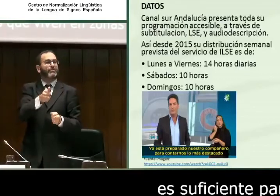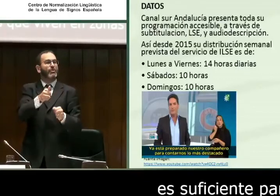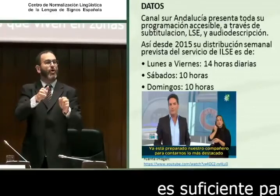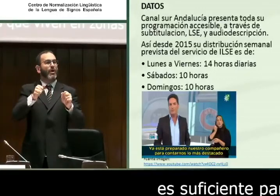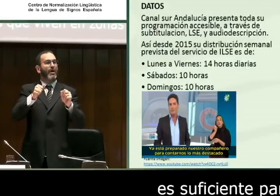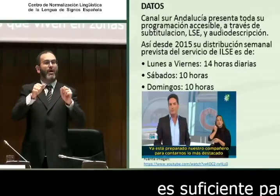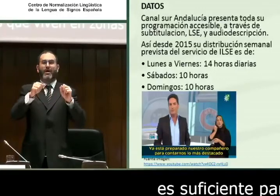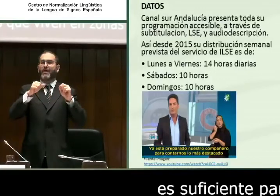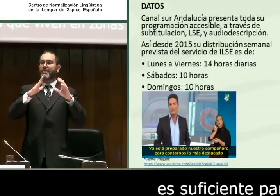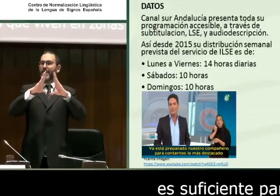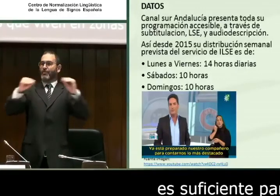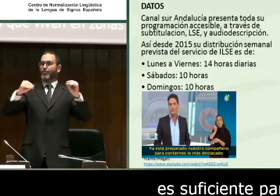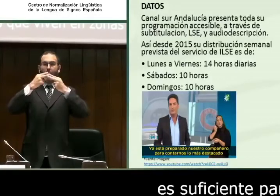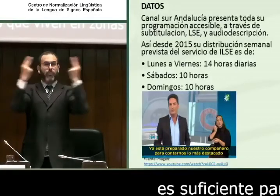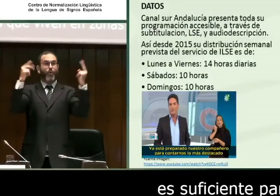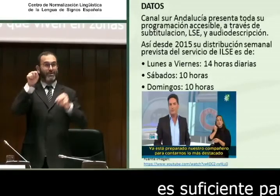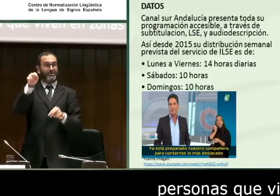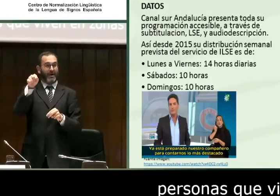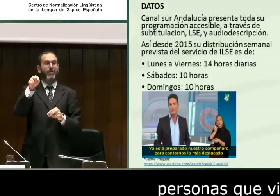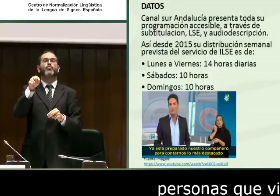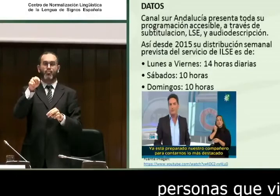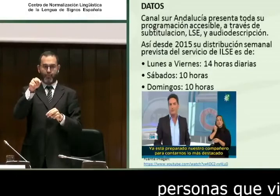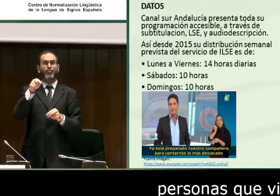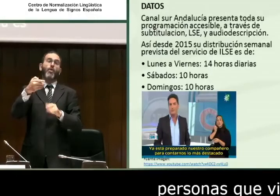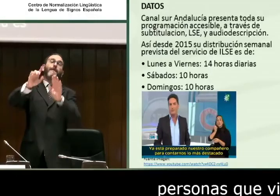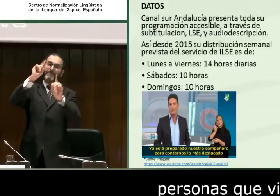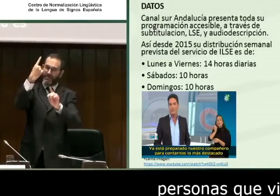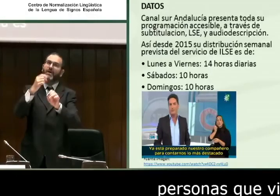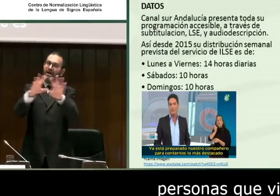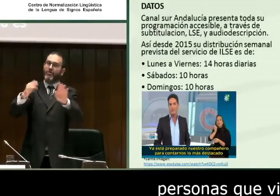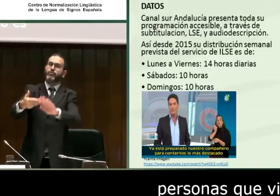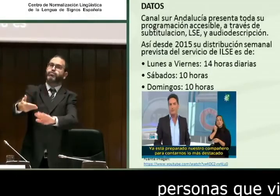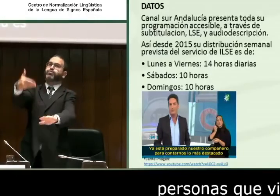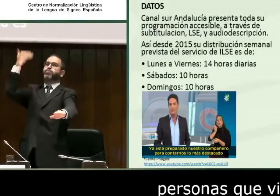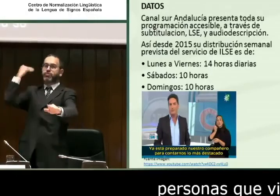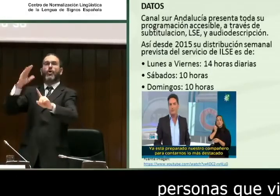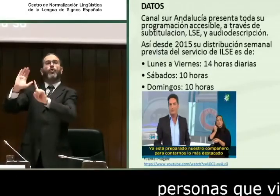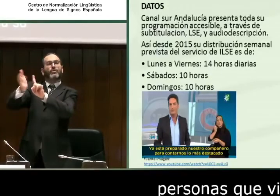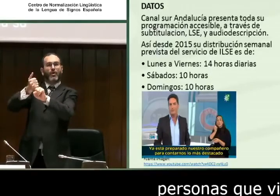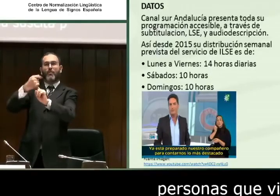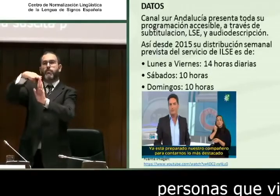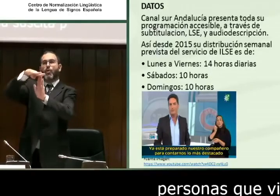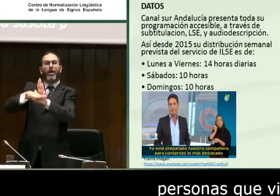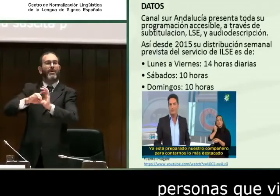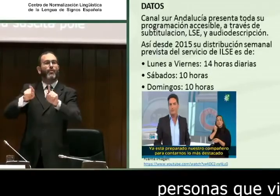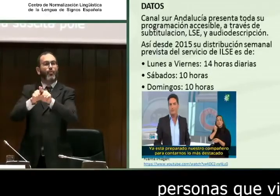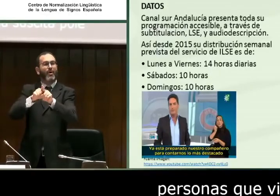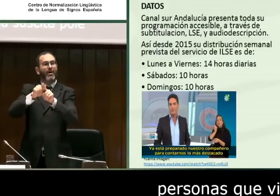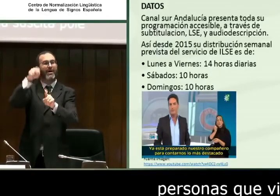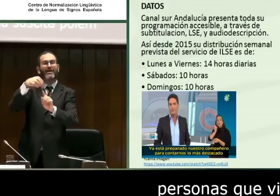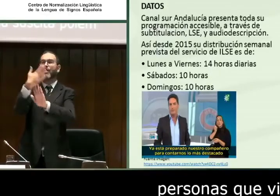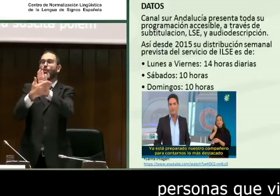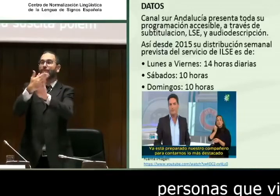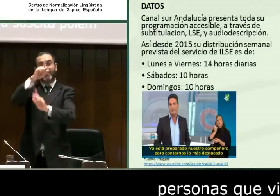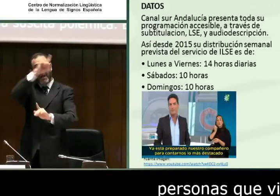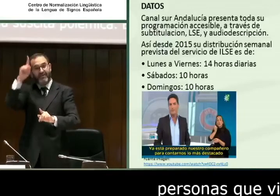que este canal sea accesible y es digno de mención que una televisión pública sea